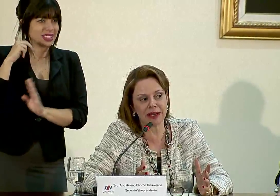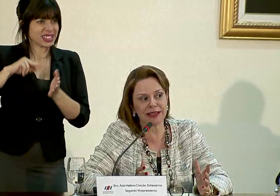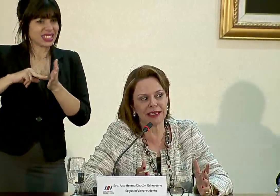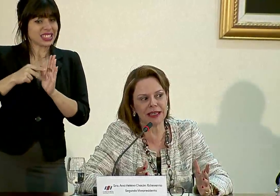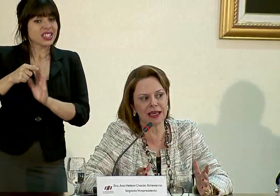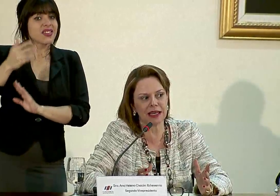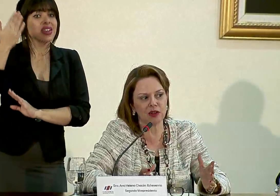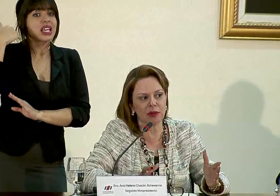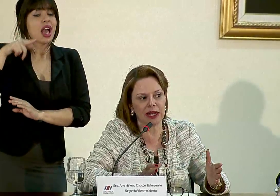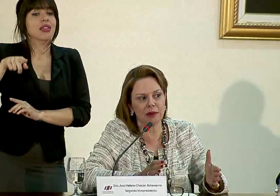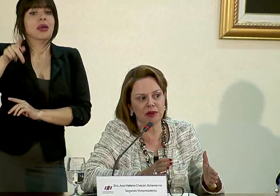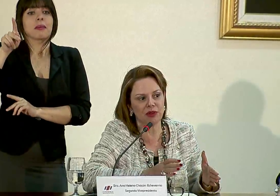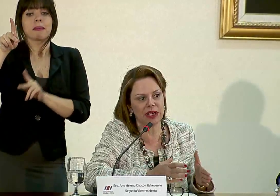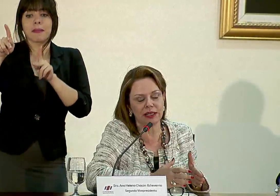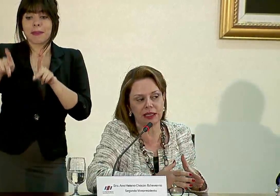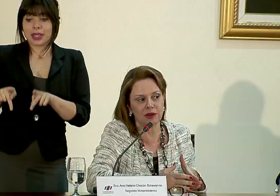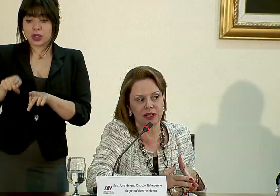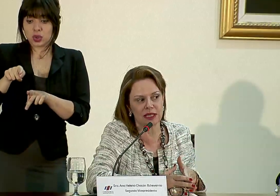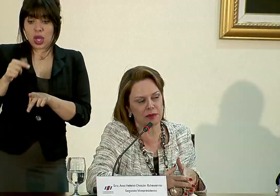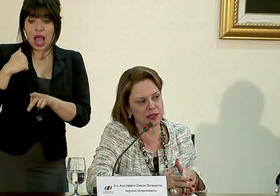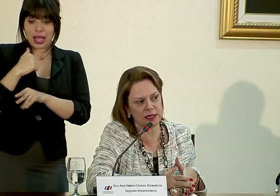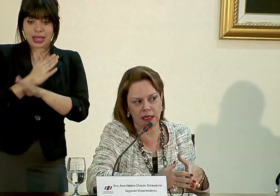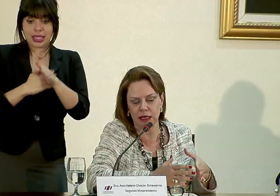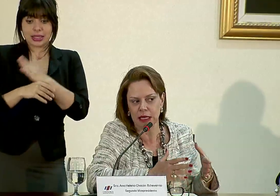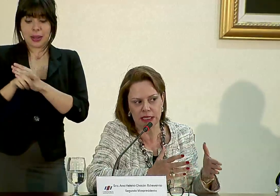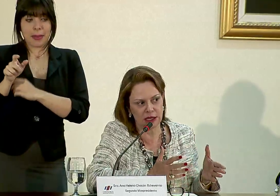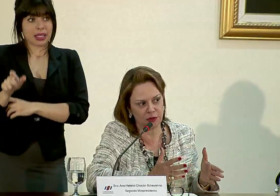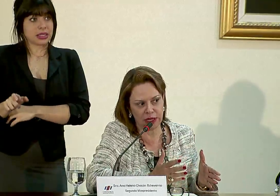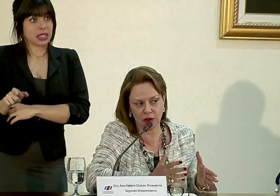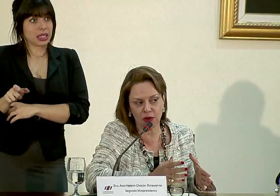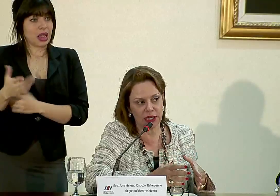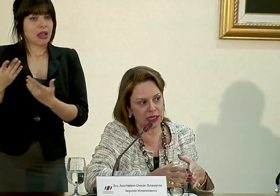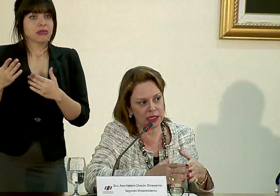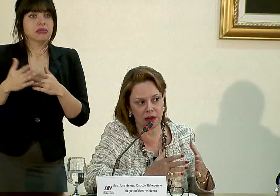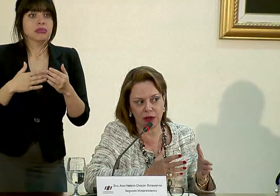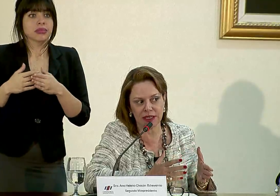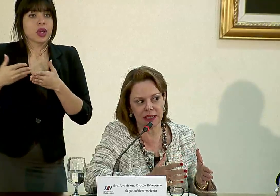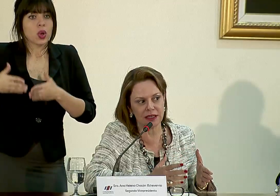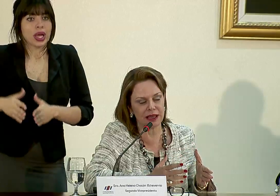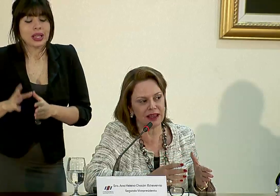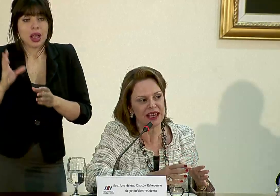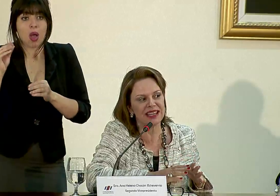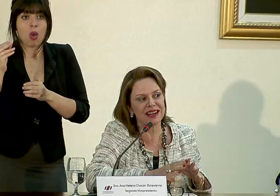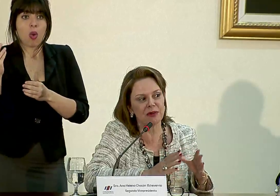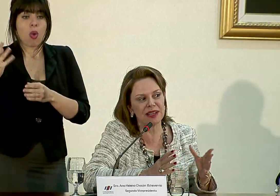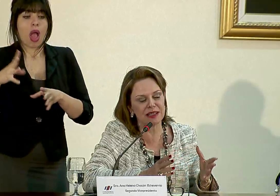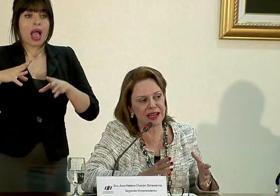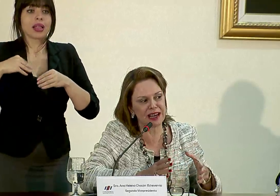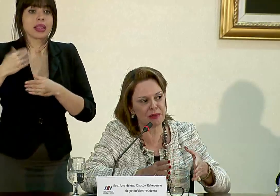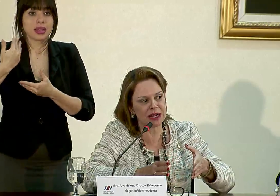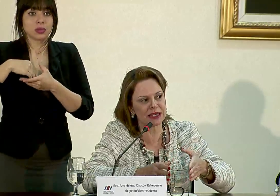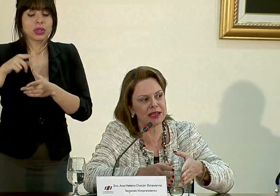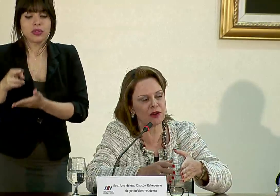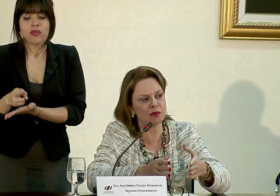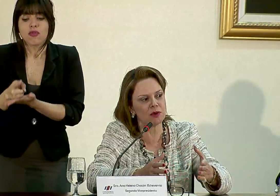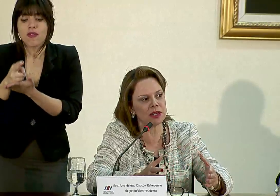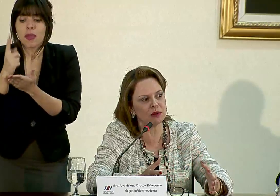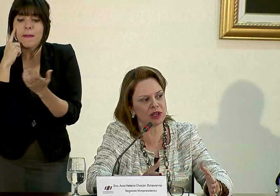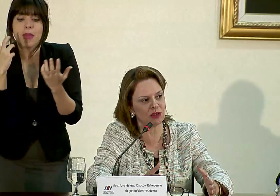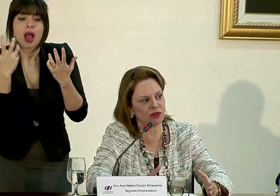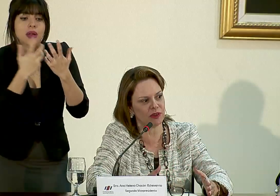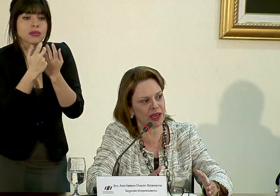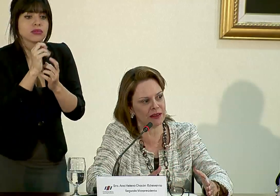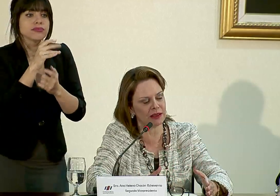significaba que tenían que tomar a la persona que tenía una discapacidad ya fuera congénita o adquirida y rehabilitarla para hacerla